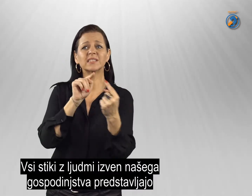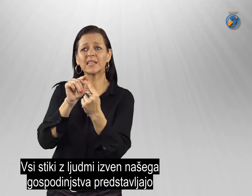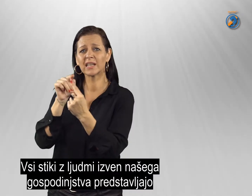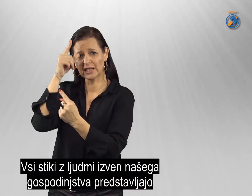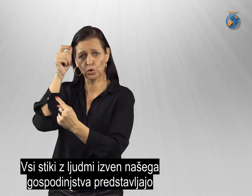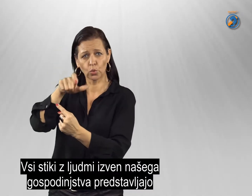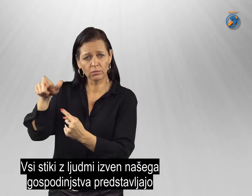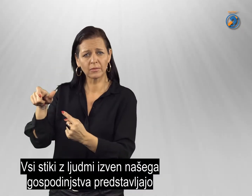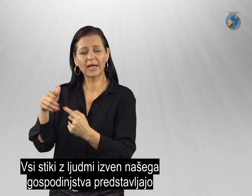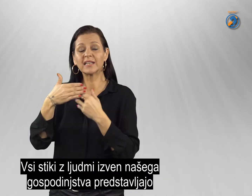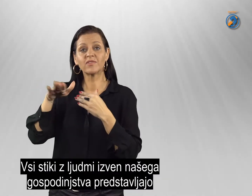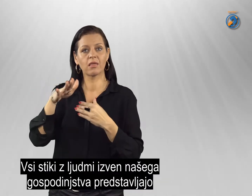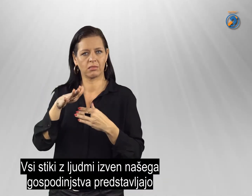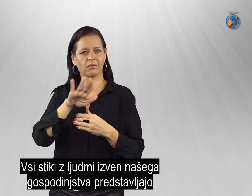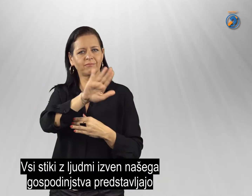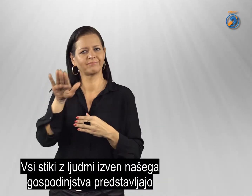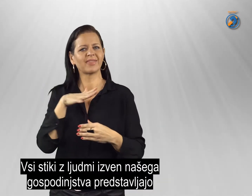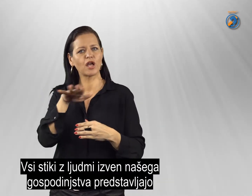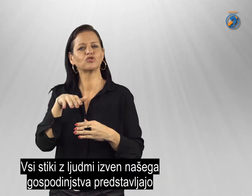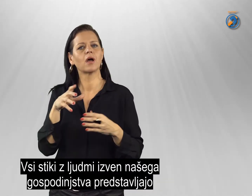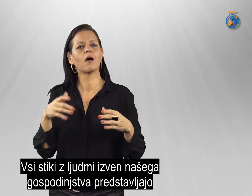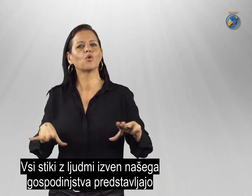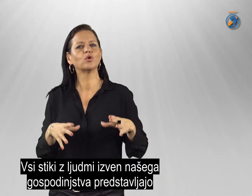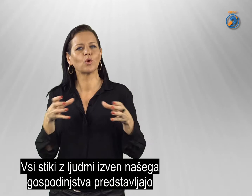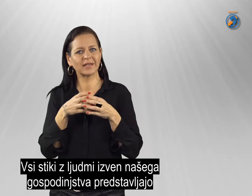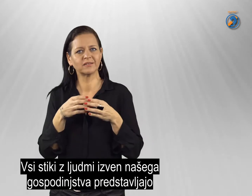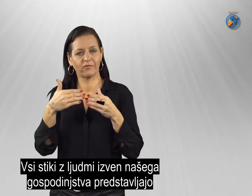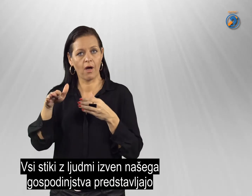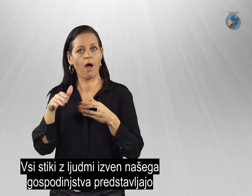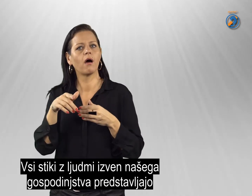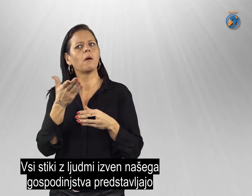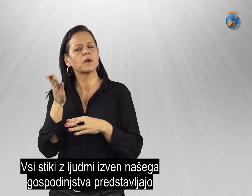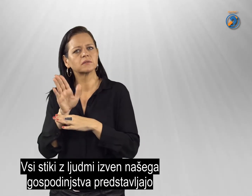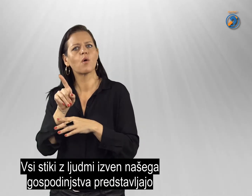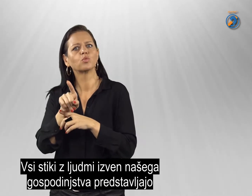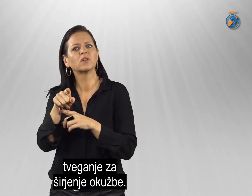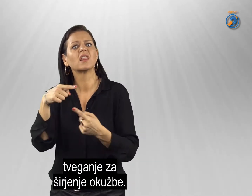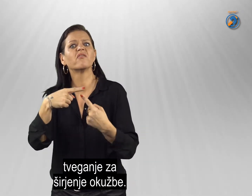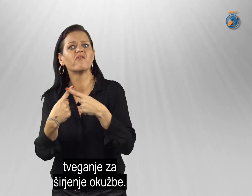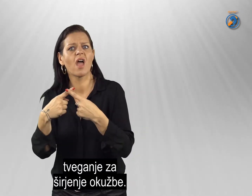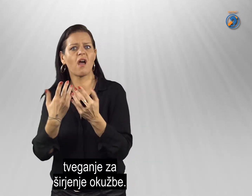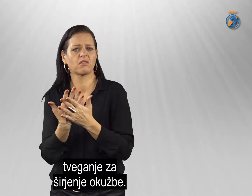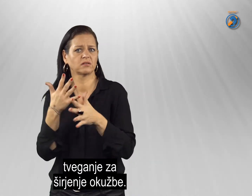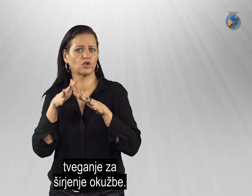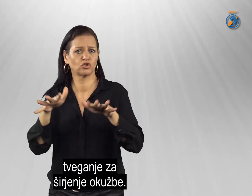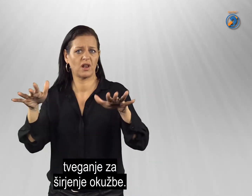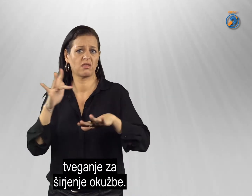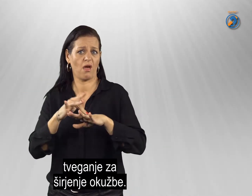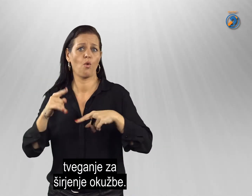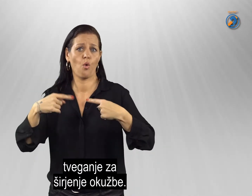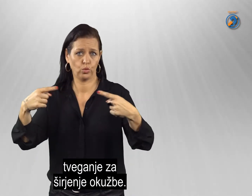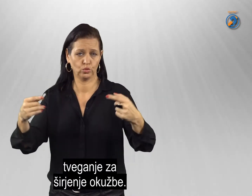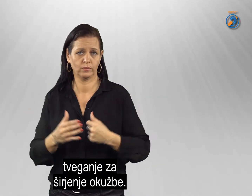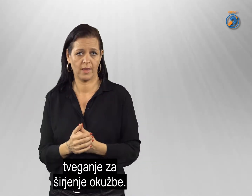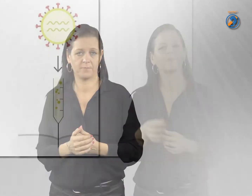Vsi stiki z ljudmi izven našega gospodinjstva predstavljajo tveganje za širjenje okužbe.